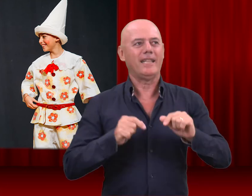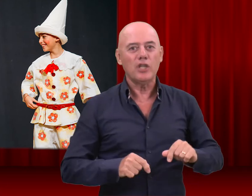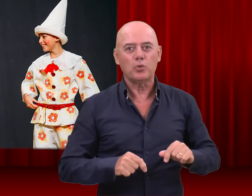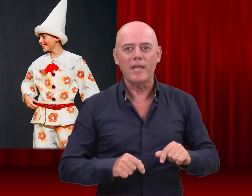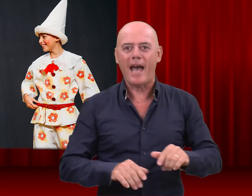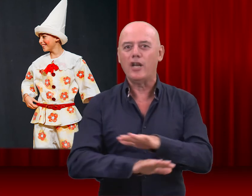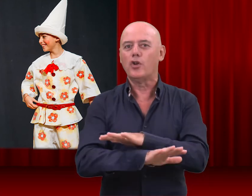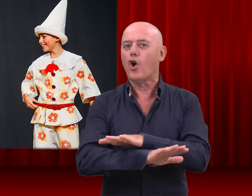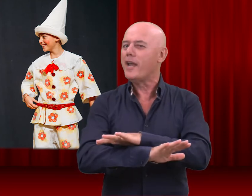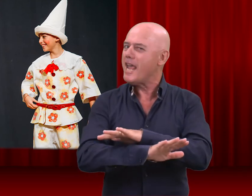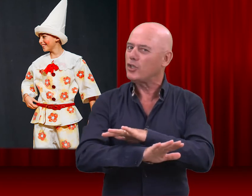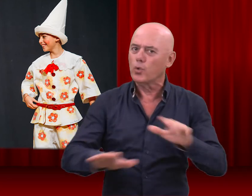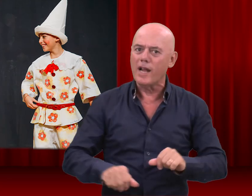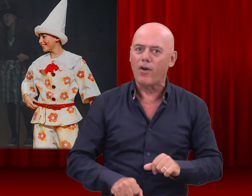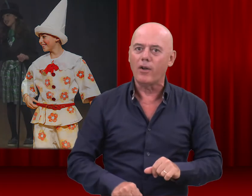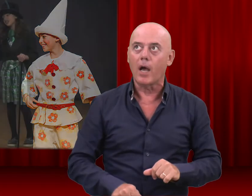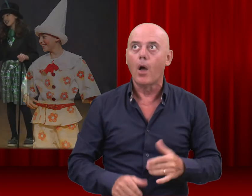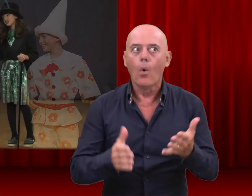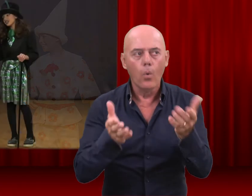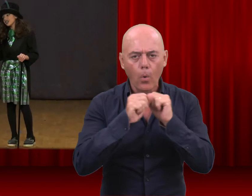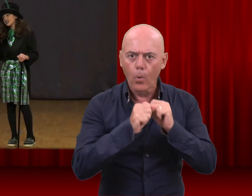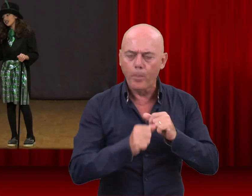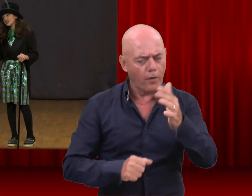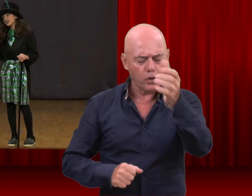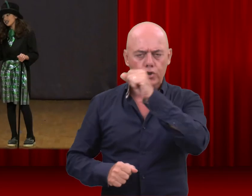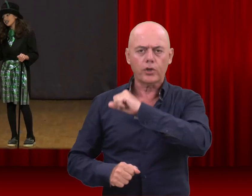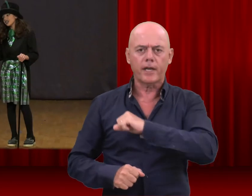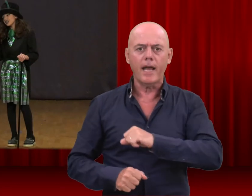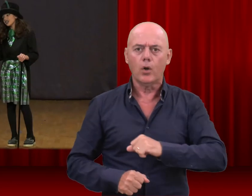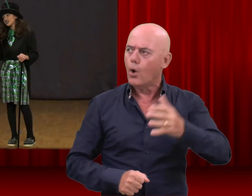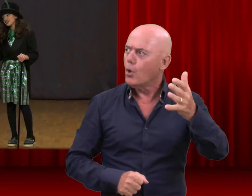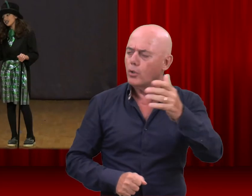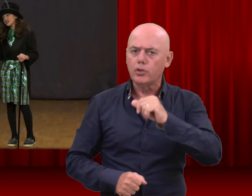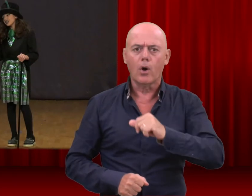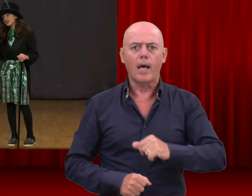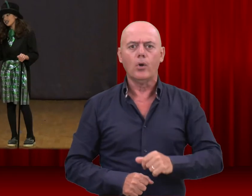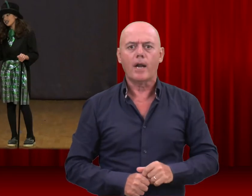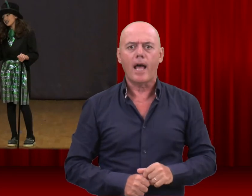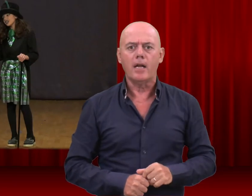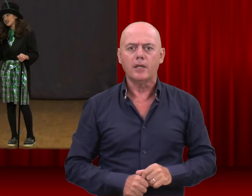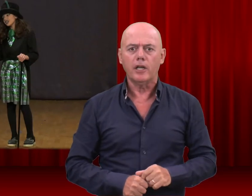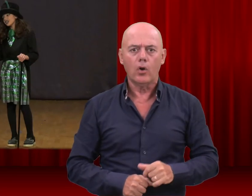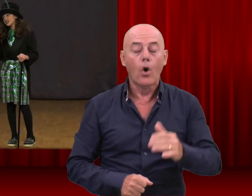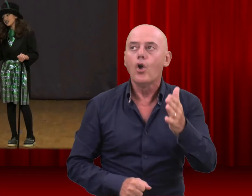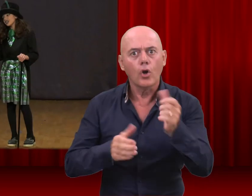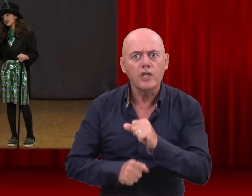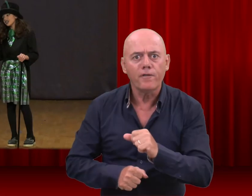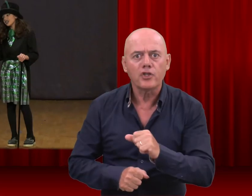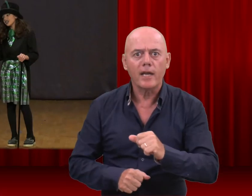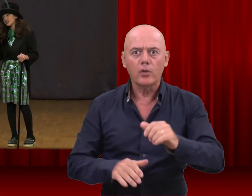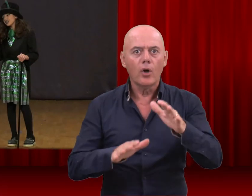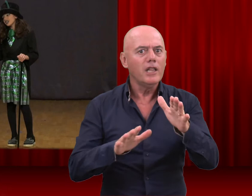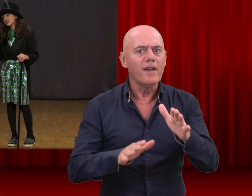confidenza, di studiare non ne ho nessuna voglia. Povero scioccherello, continuò allora il grillo,